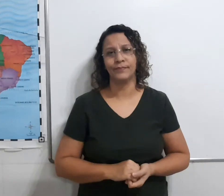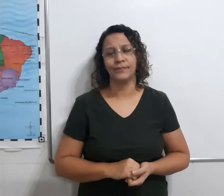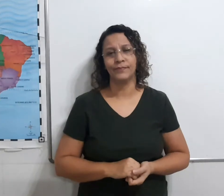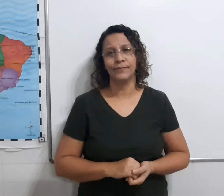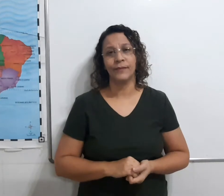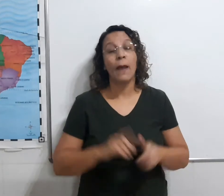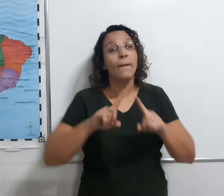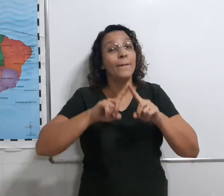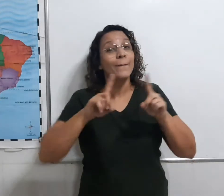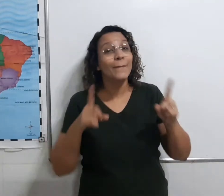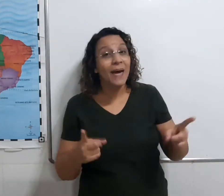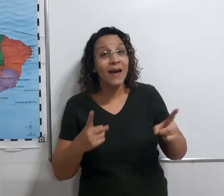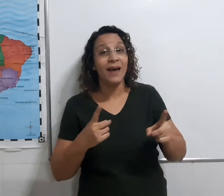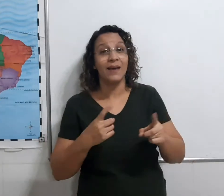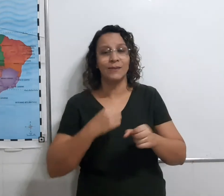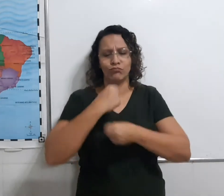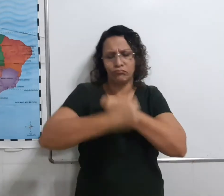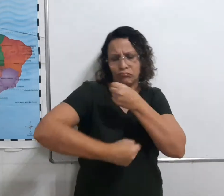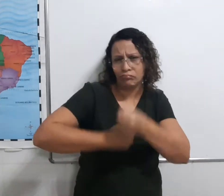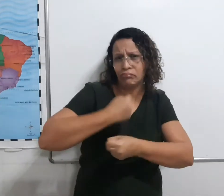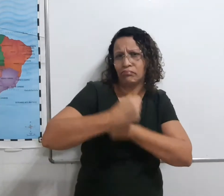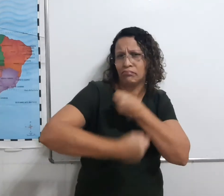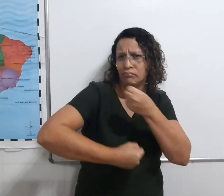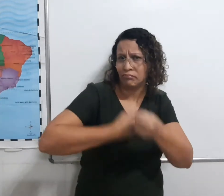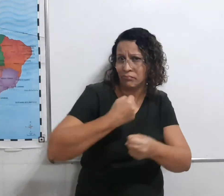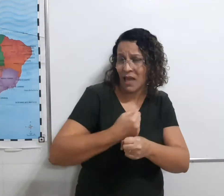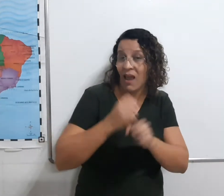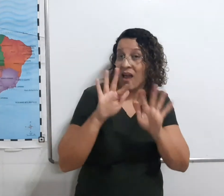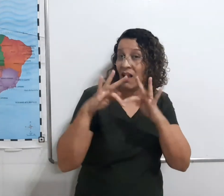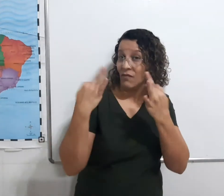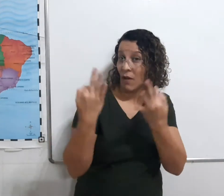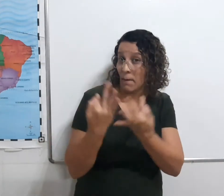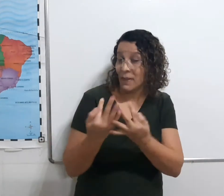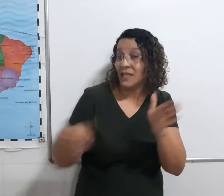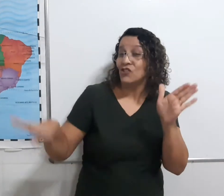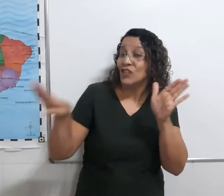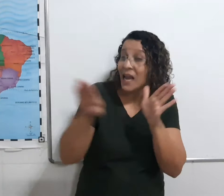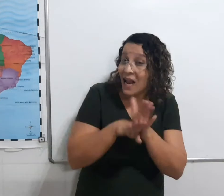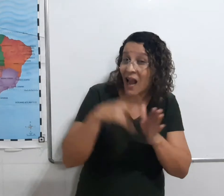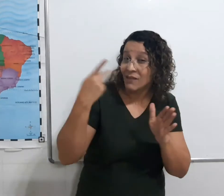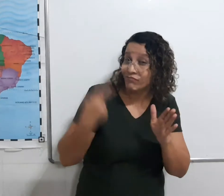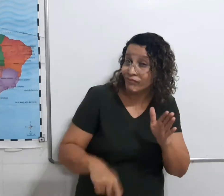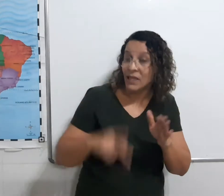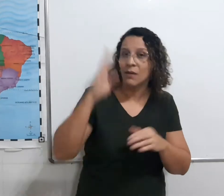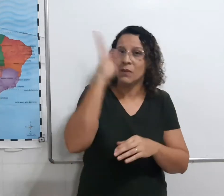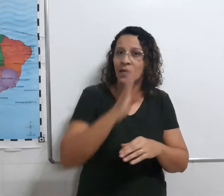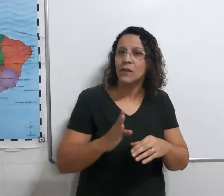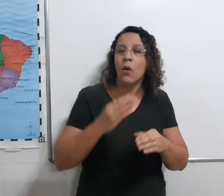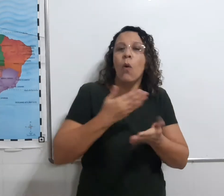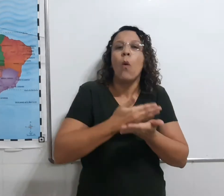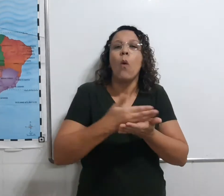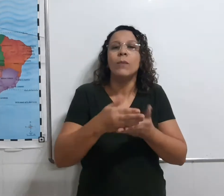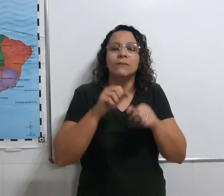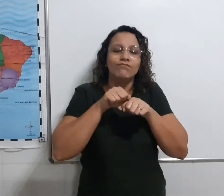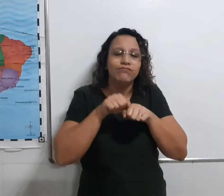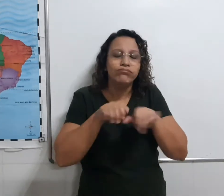Mas com o passar dos anos, as famílias que vieram para o Brasil começaram a se espalhar.